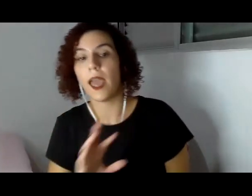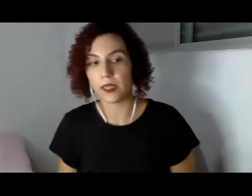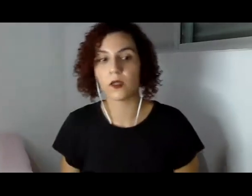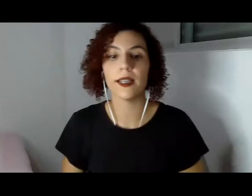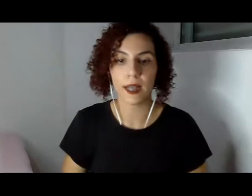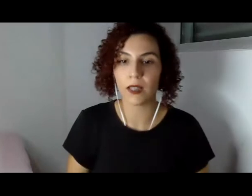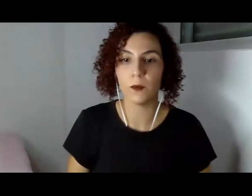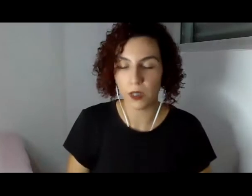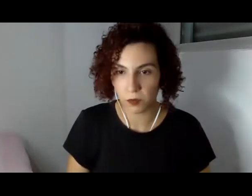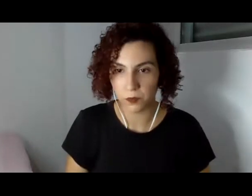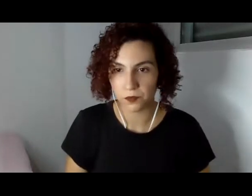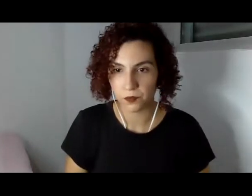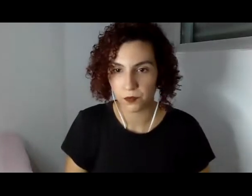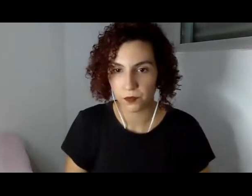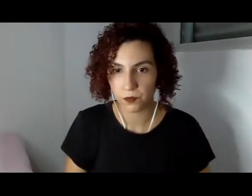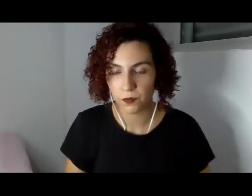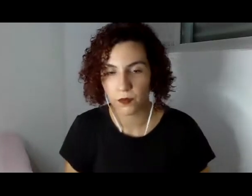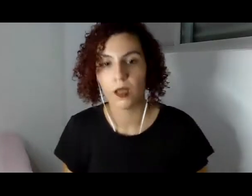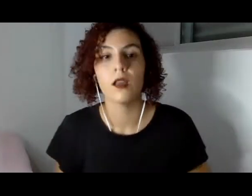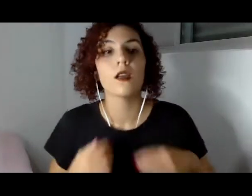CAC, é soletrado mesmo.